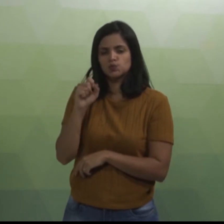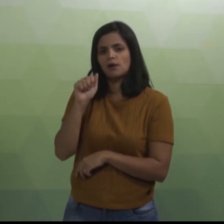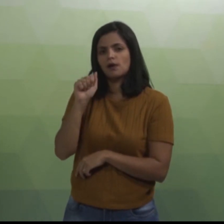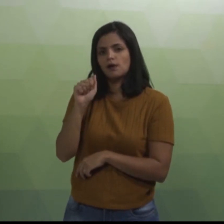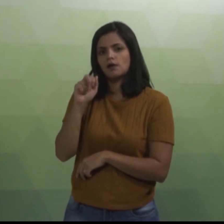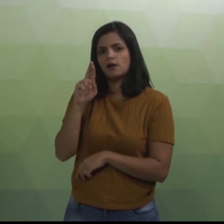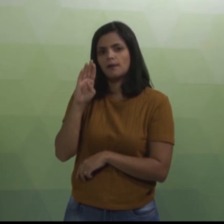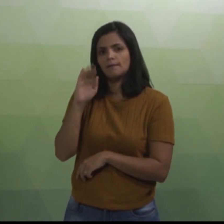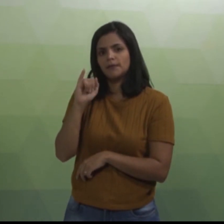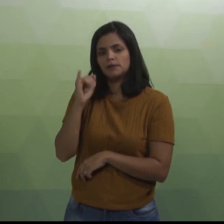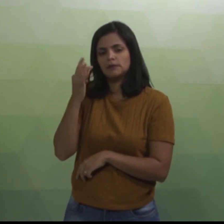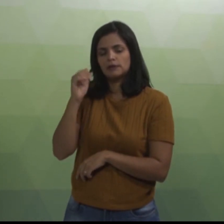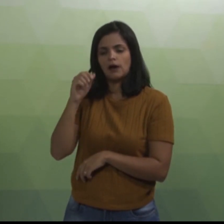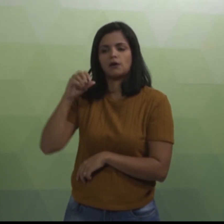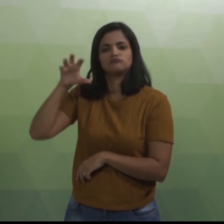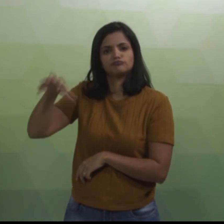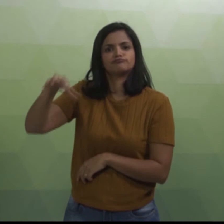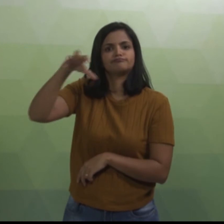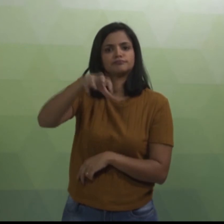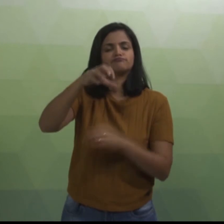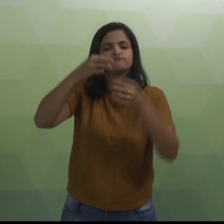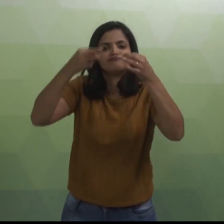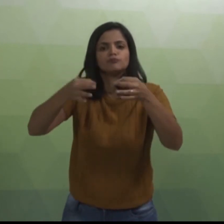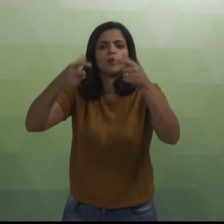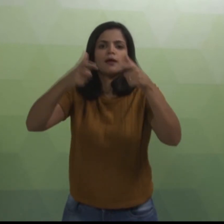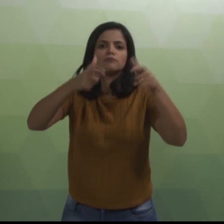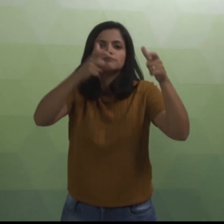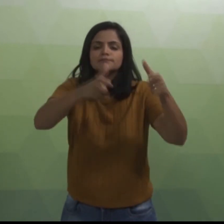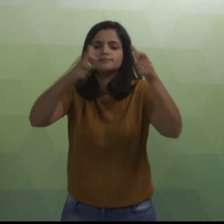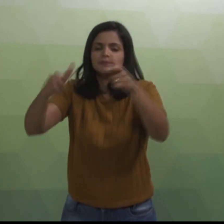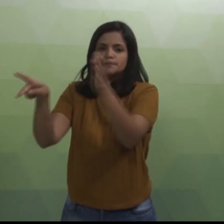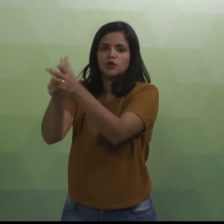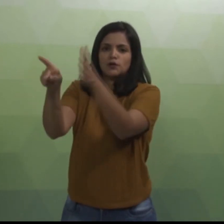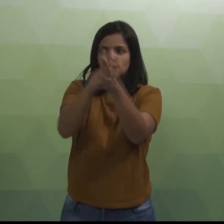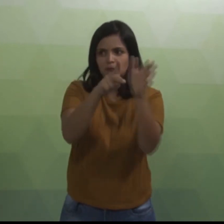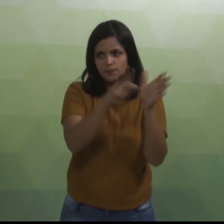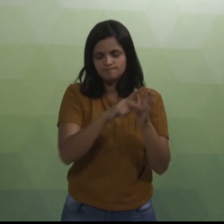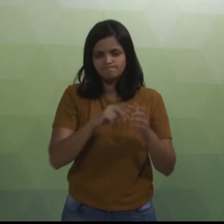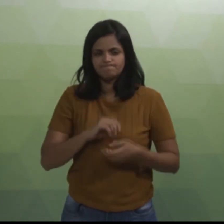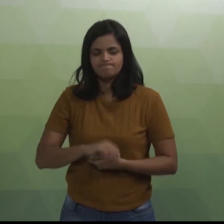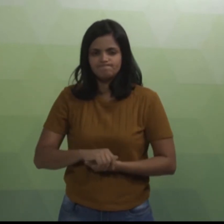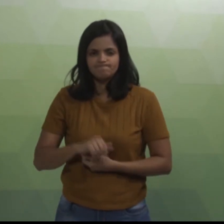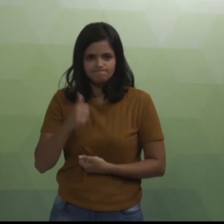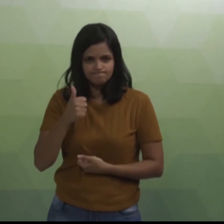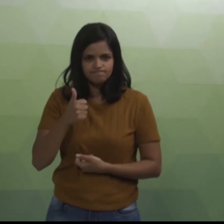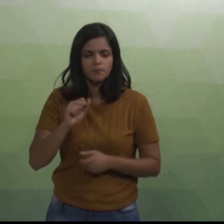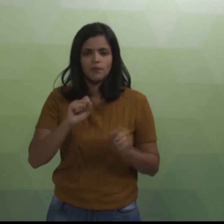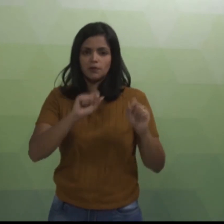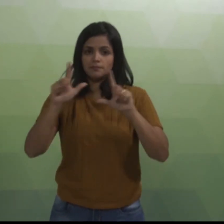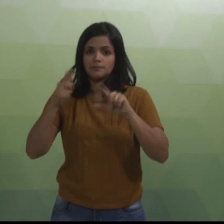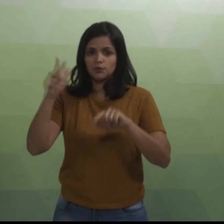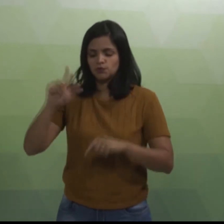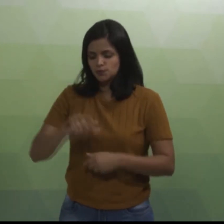o real, os pontos. Vejam o próximo slide.